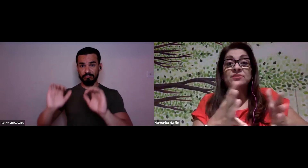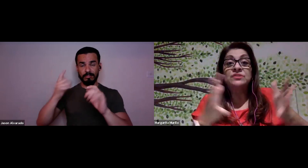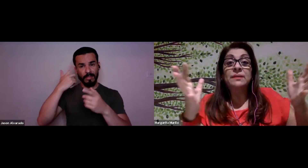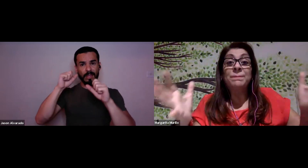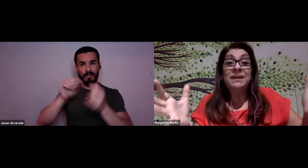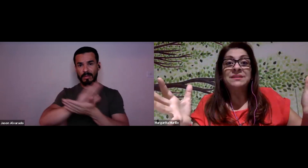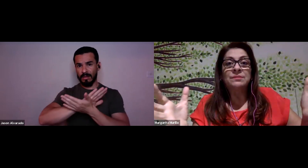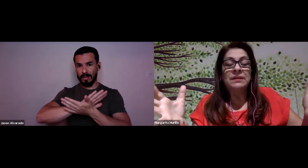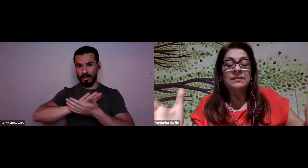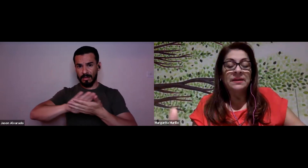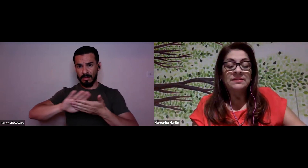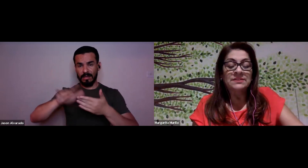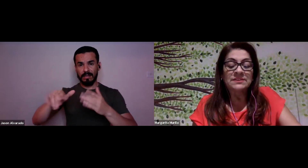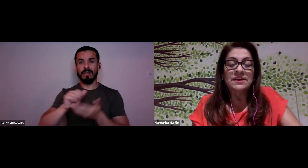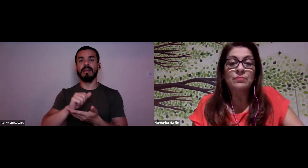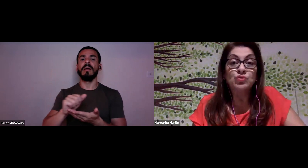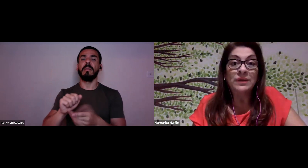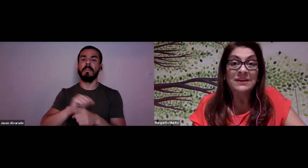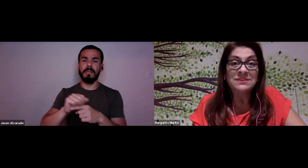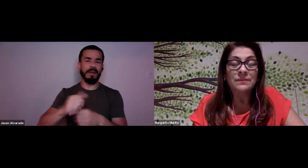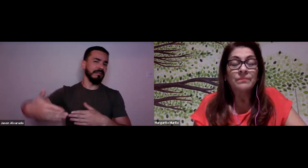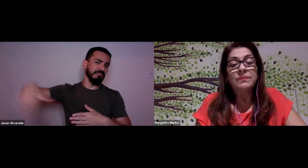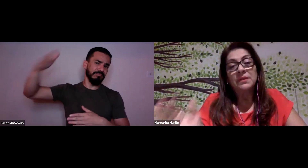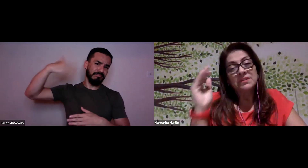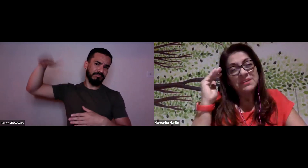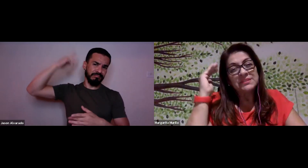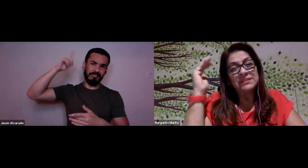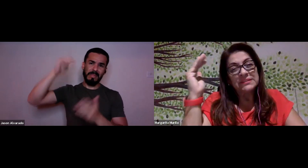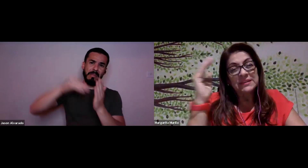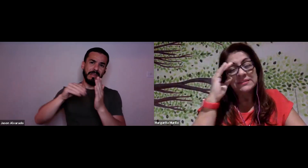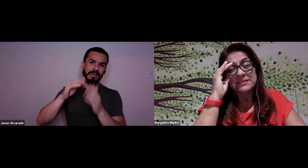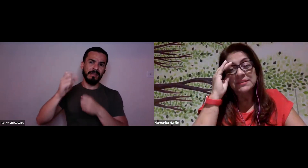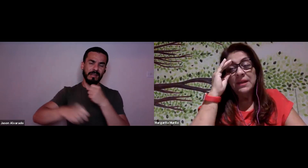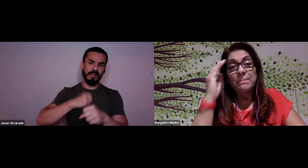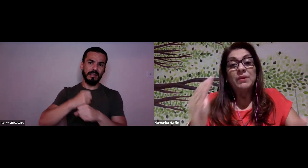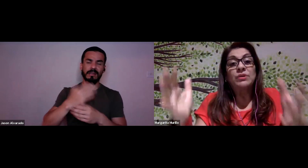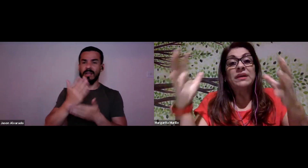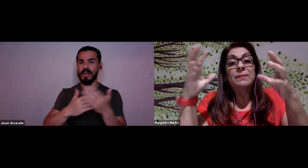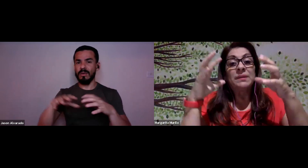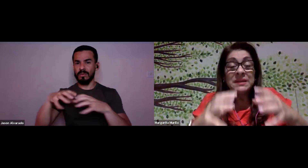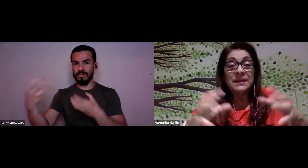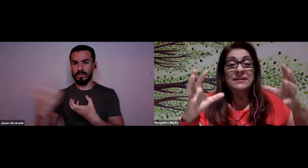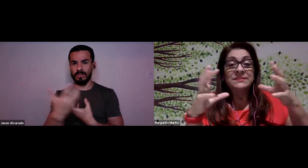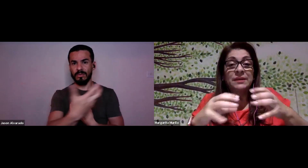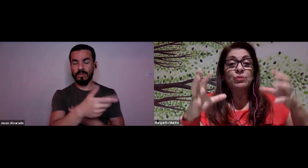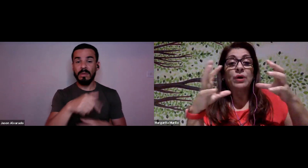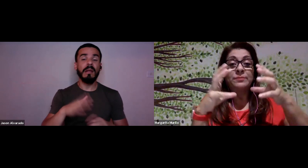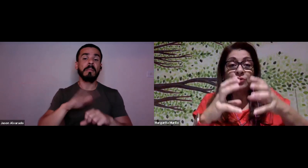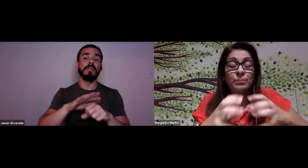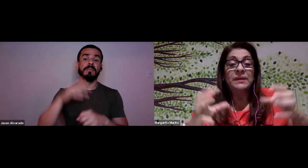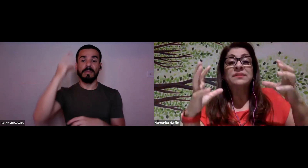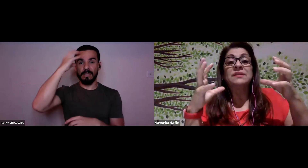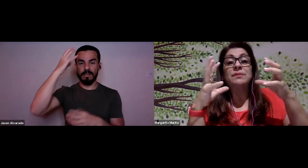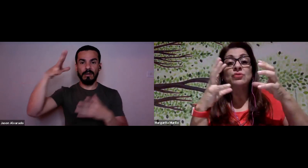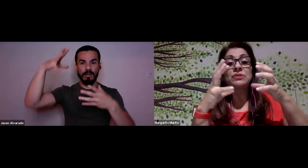limpiarse estos eran prácticas milenarias que se hacían mucho en Asia si hacían ciertas castas pero que le permiten al cerebro